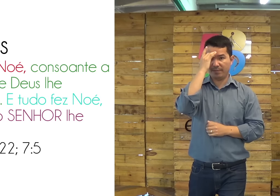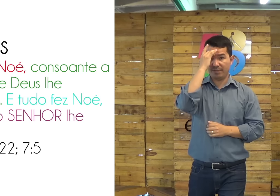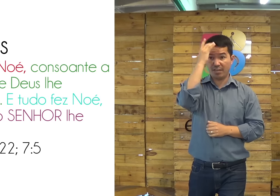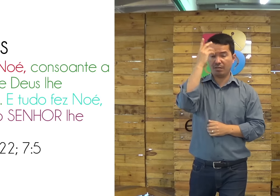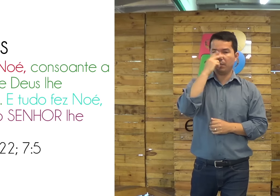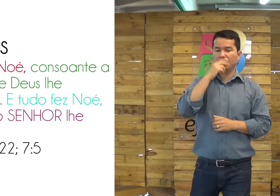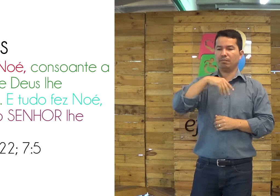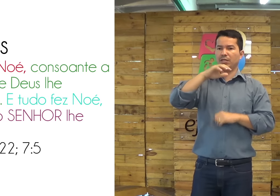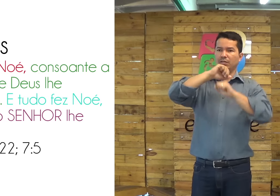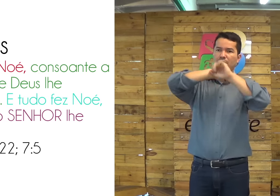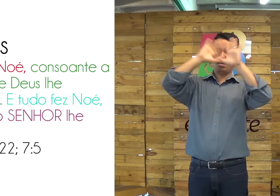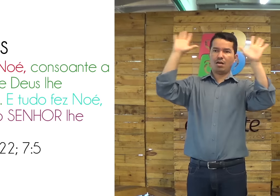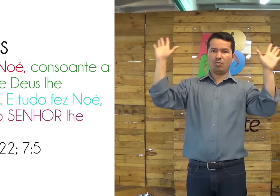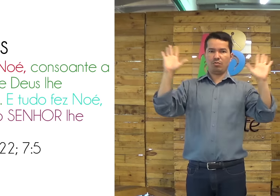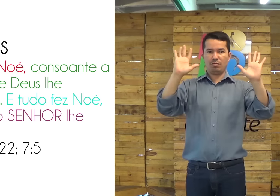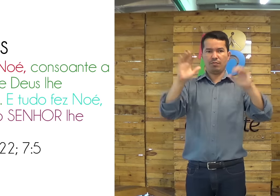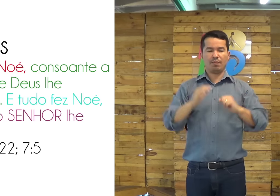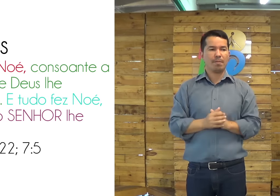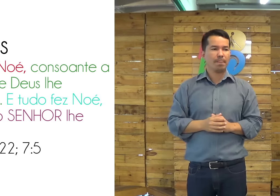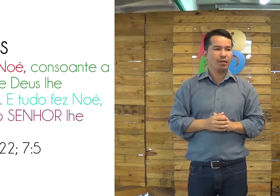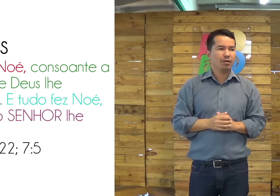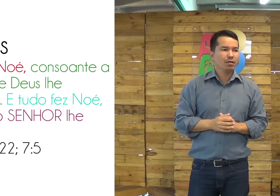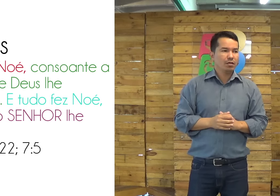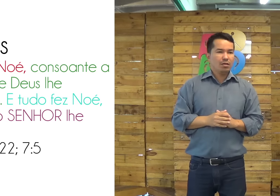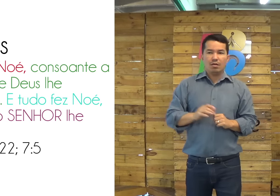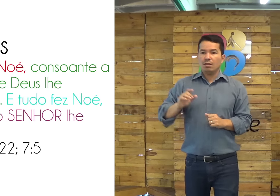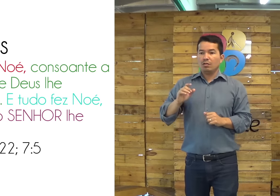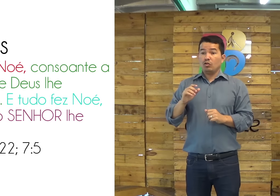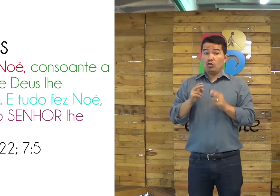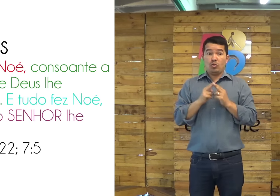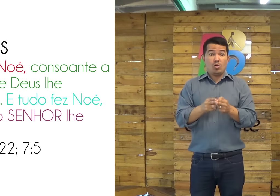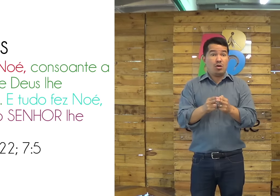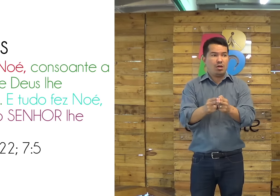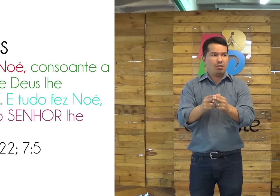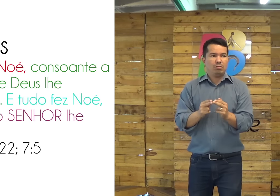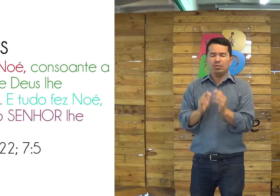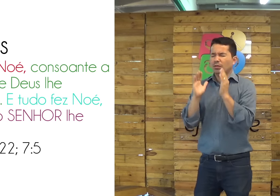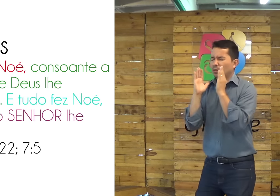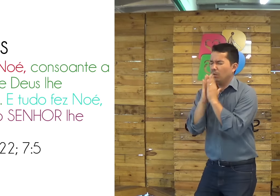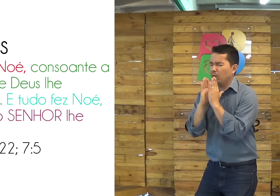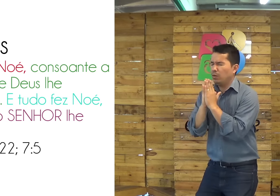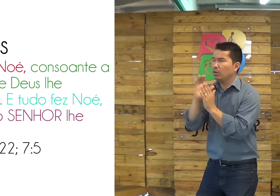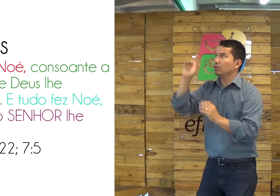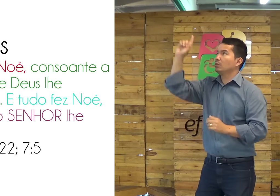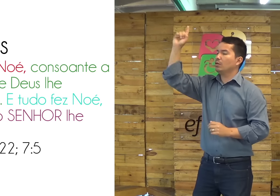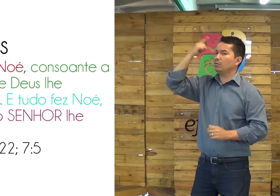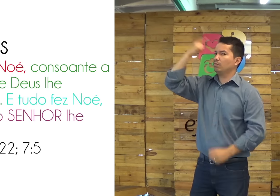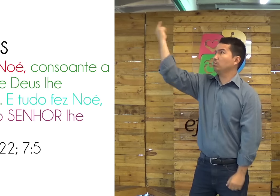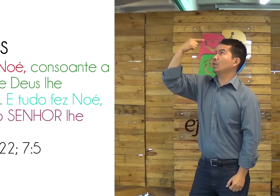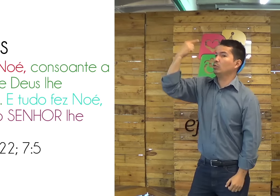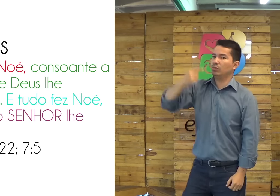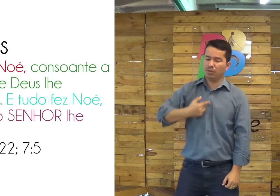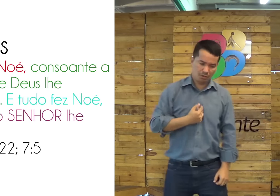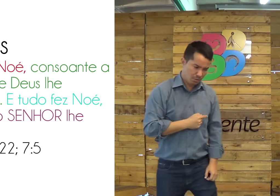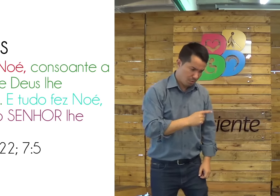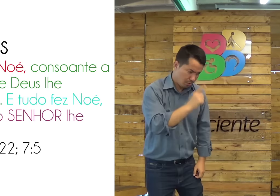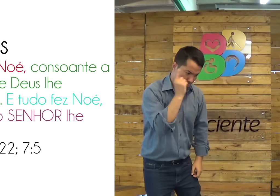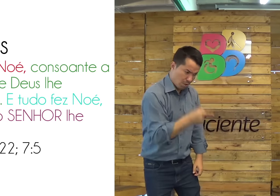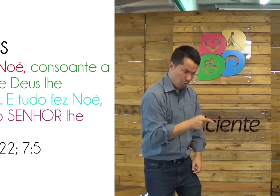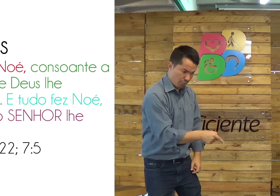para ficar mais fácil para ficar mais claro então Noé ele orava a Deus Ah Deus mandou você